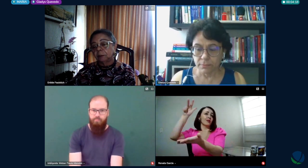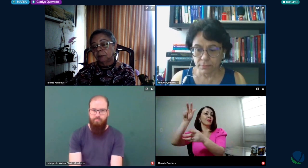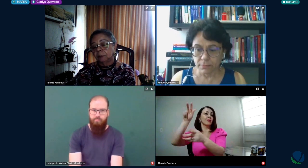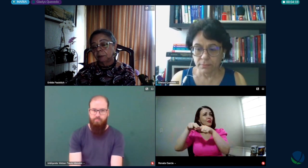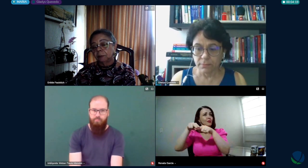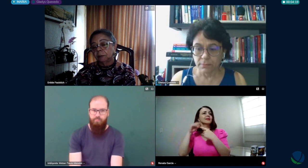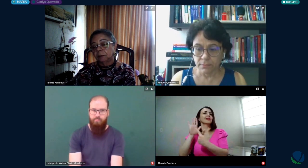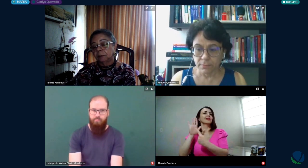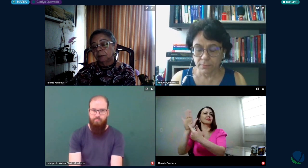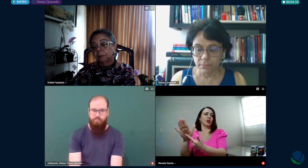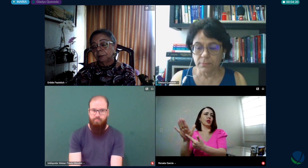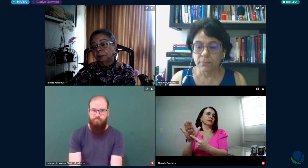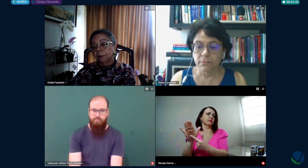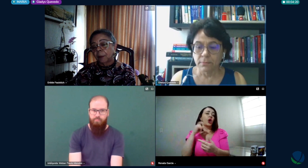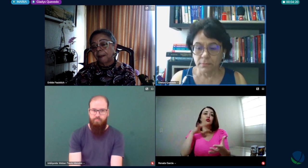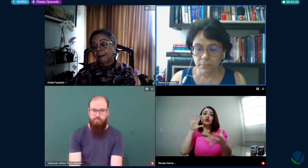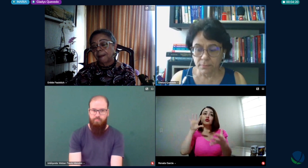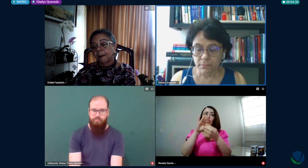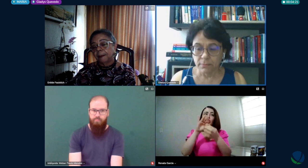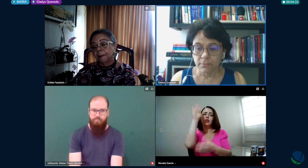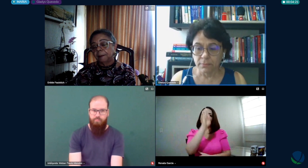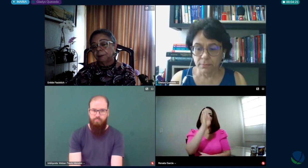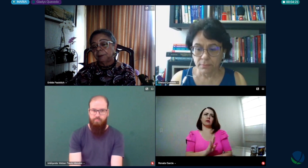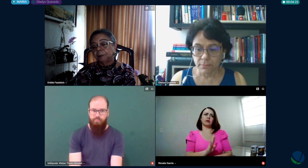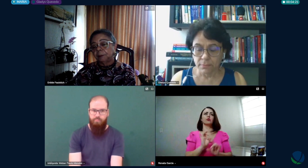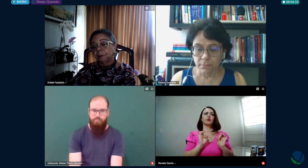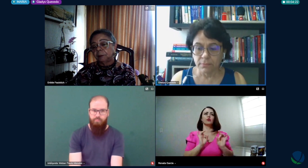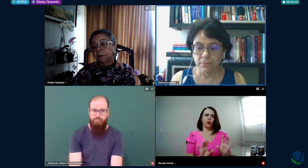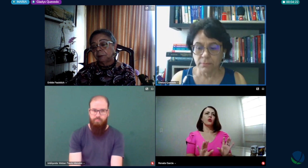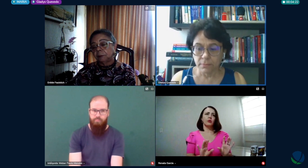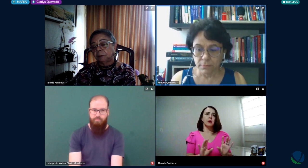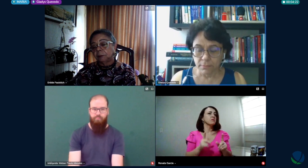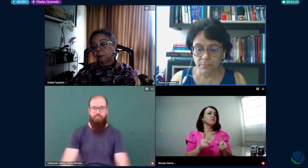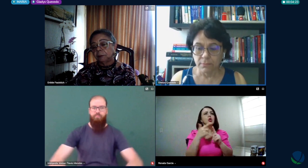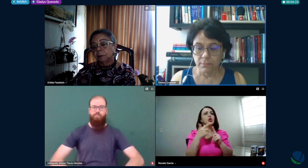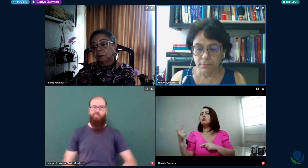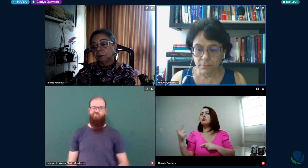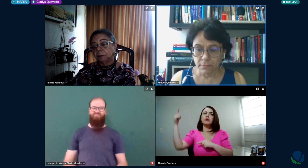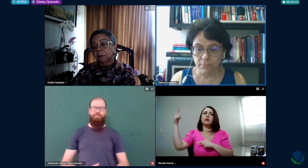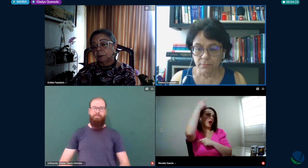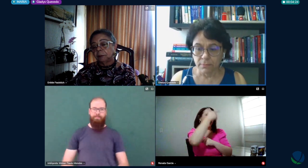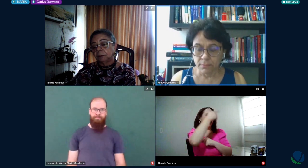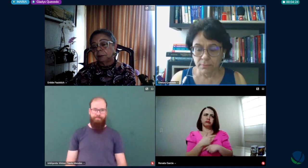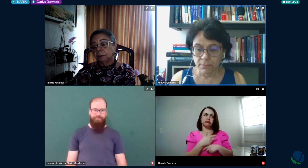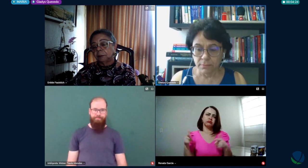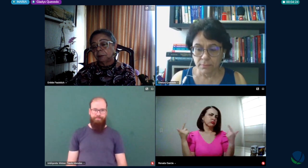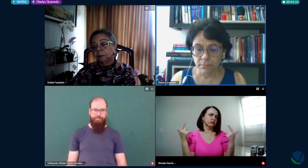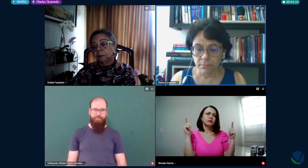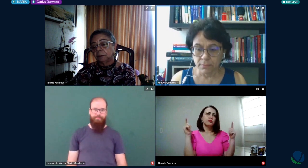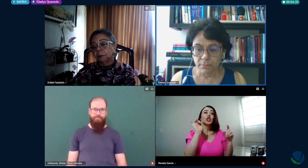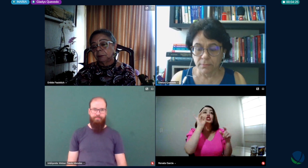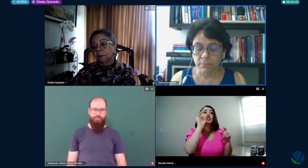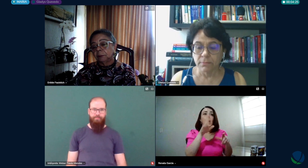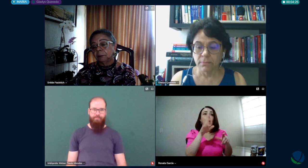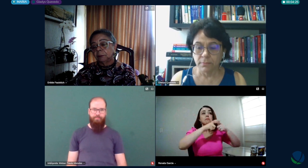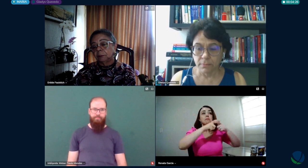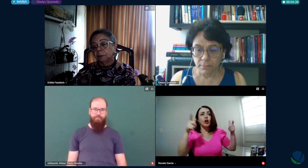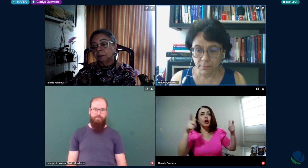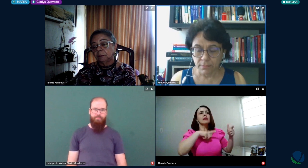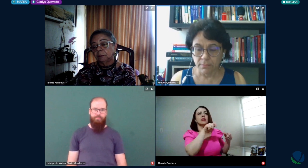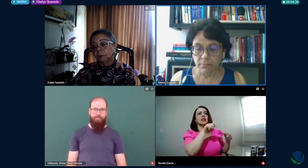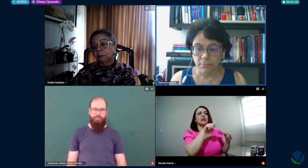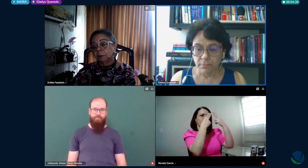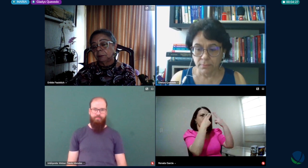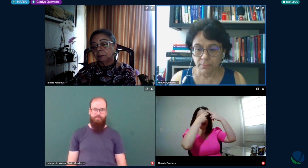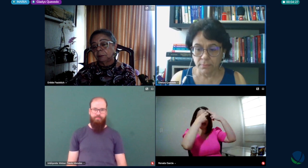naquele contexto, e por que ele cabe. É importante essa validação, tanto pelos profissionais de área, quanto pela comunidade surda.